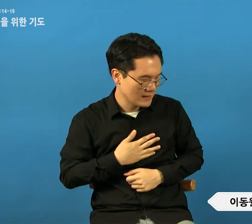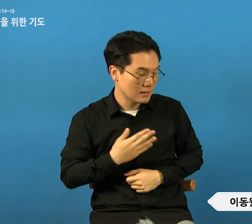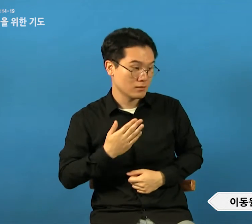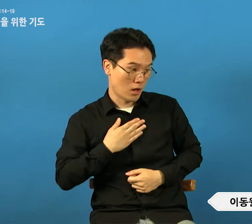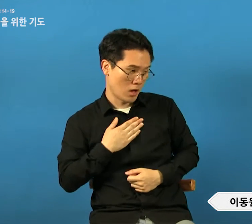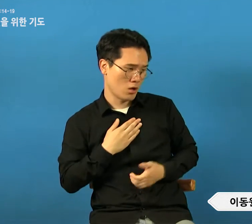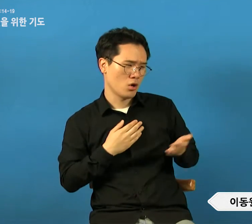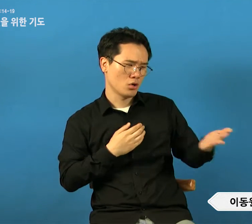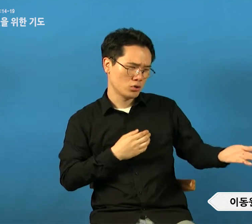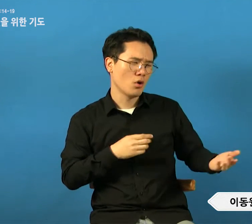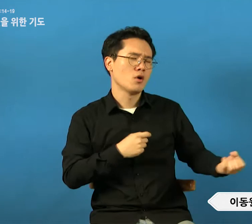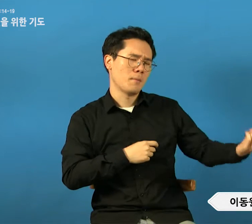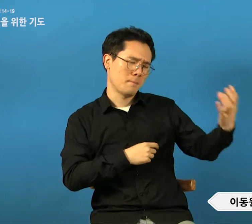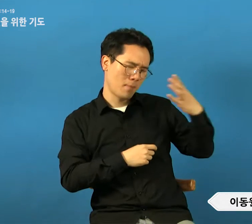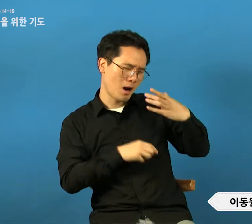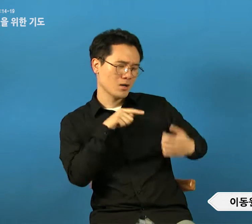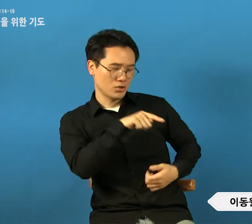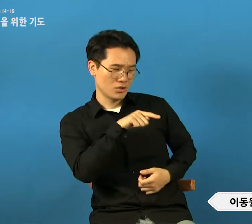때를 기다려왔지.